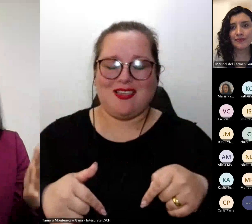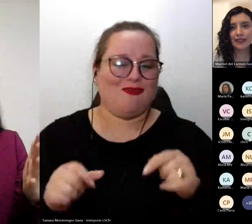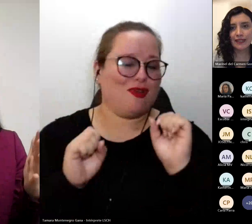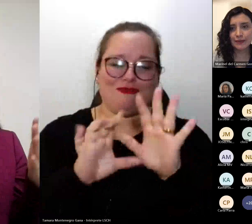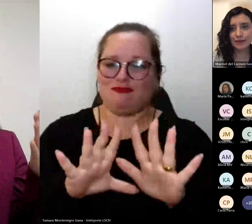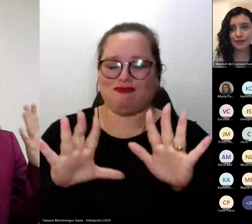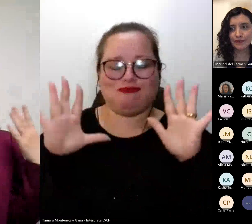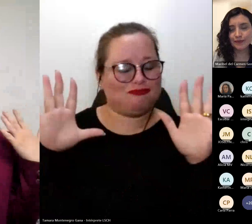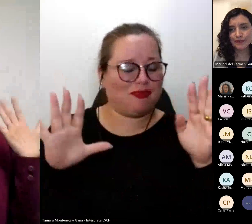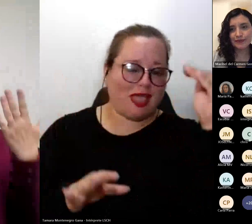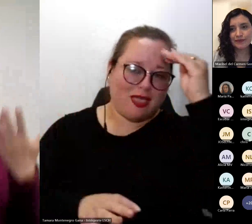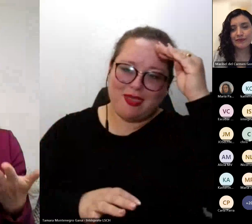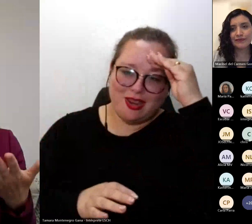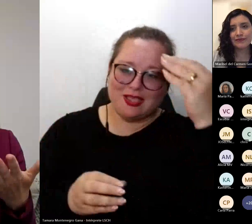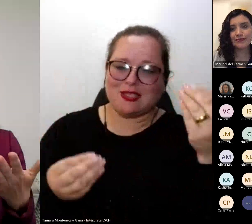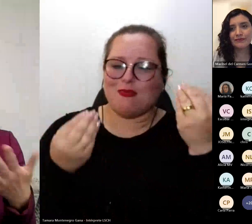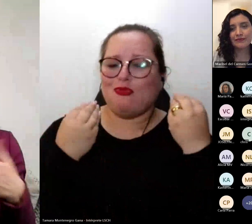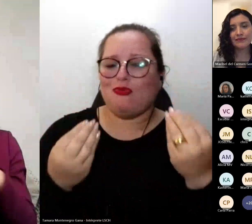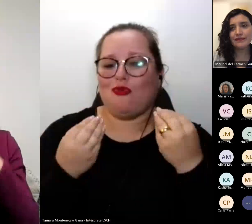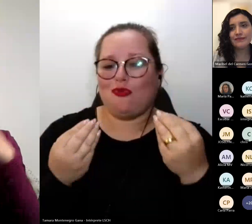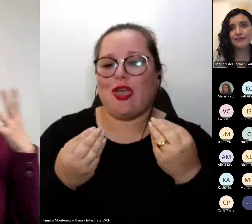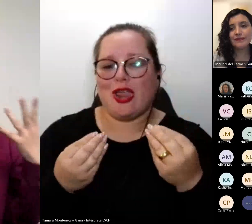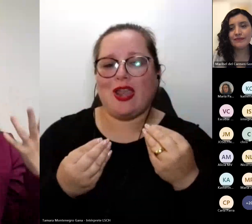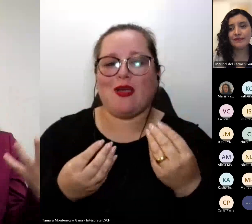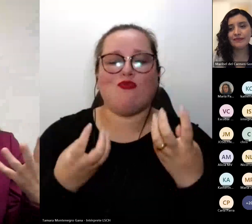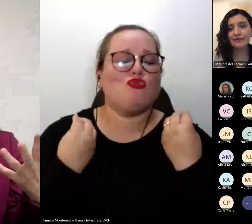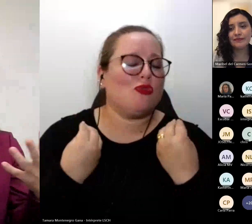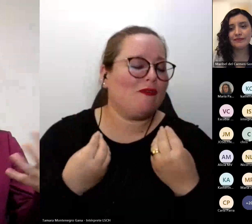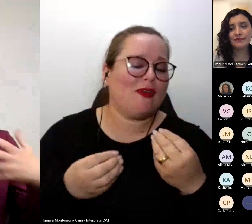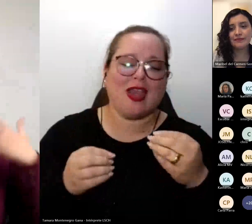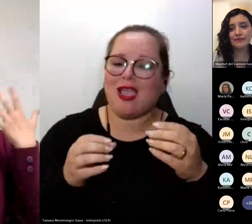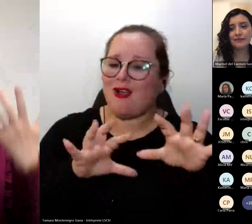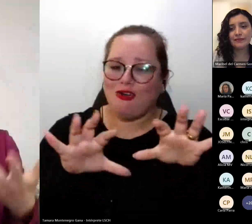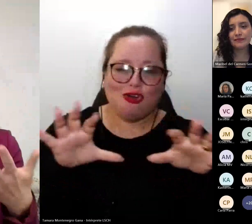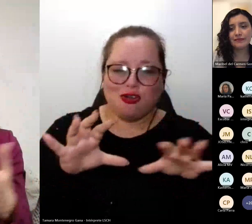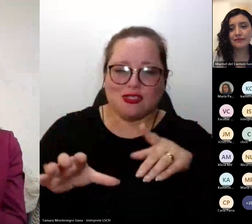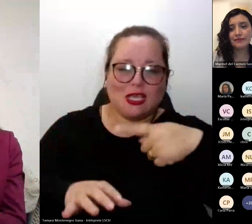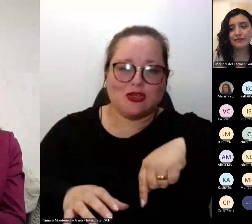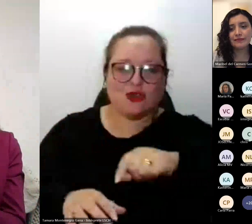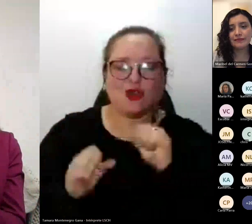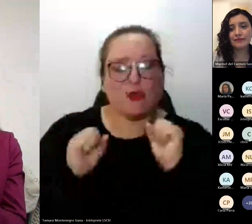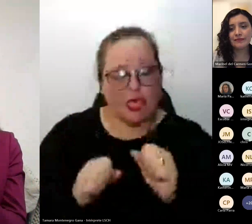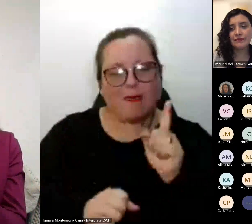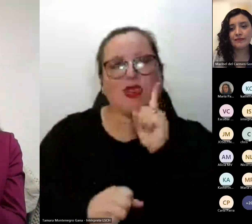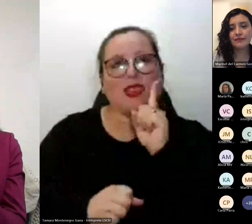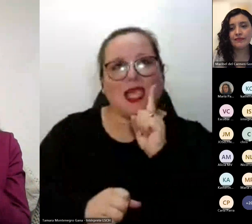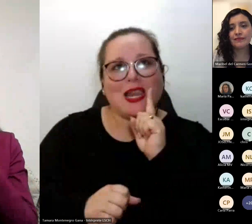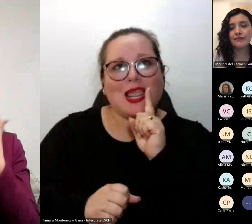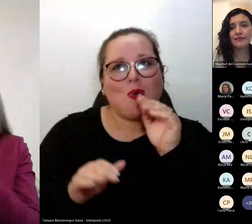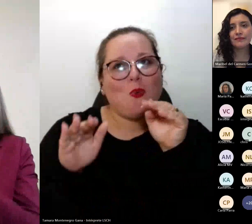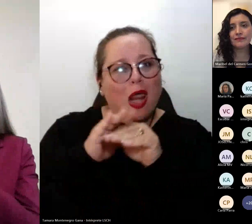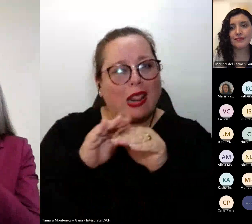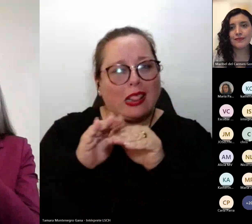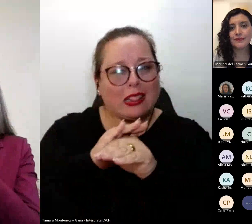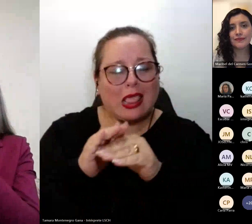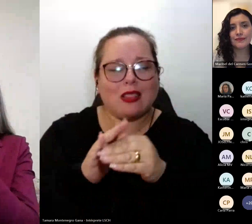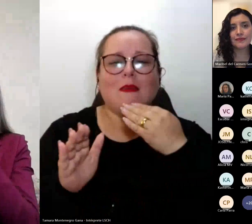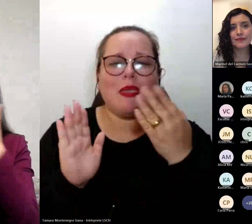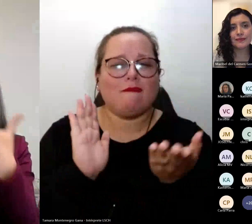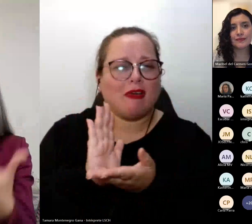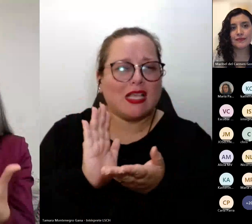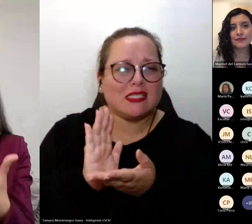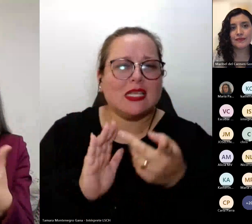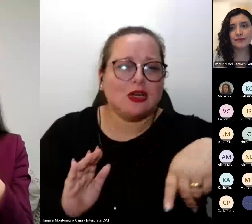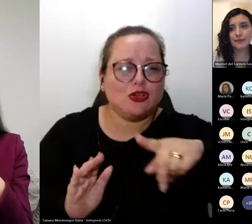Increíbles experiencias, muy enriquecedoras, material que podemos ir teniendo de referencia, una base